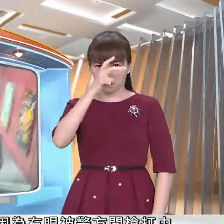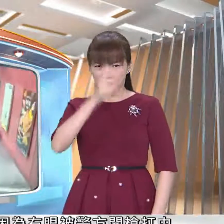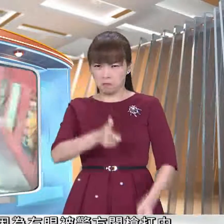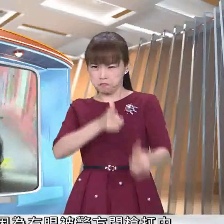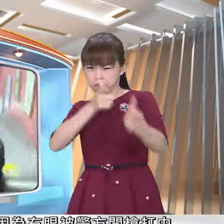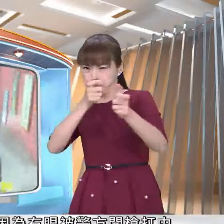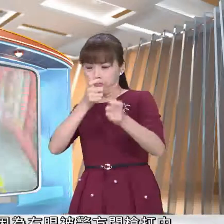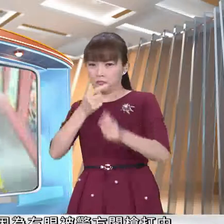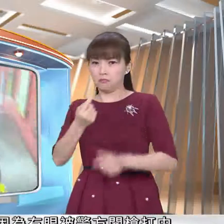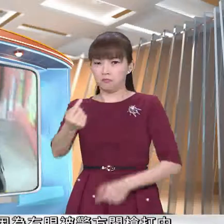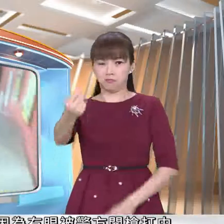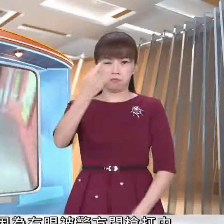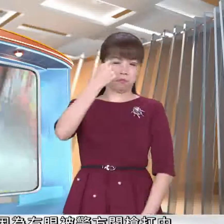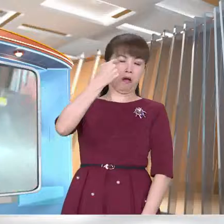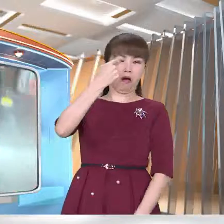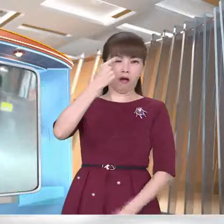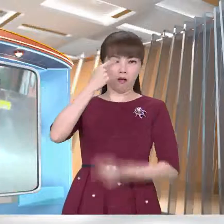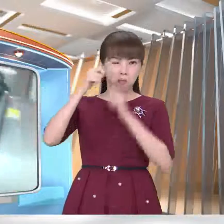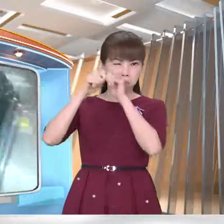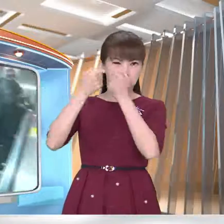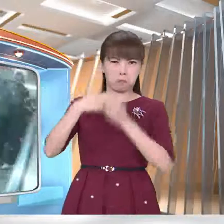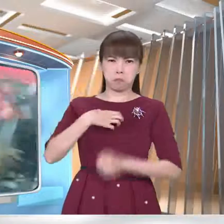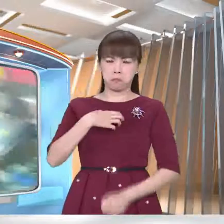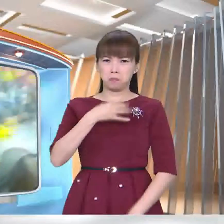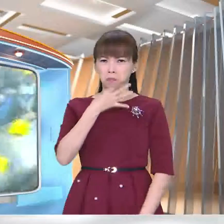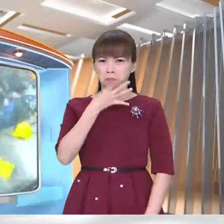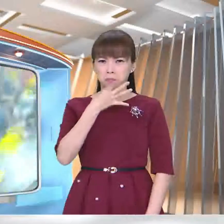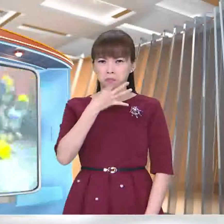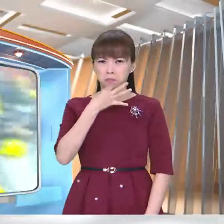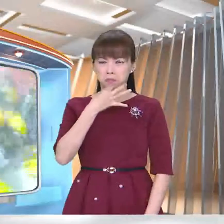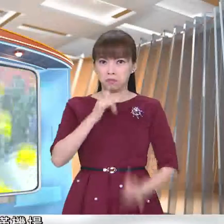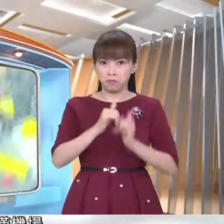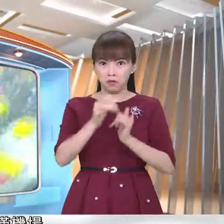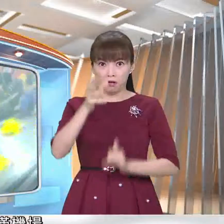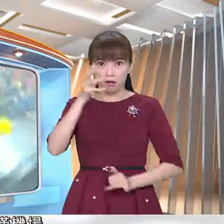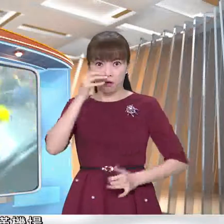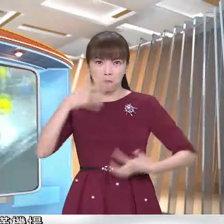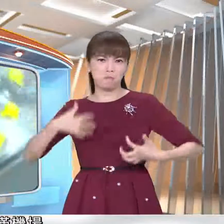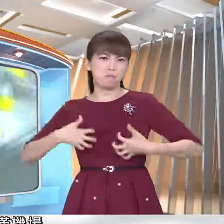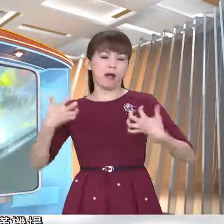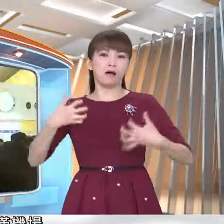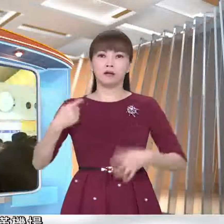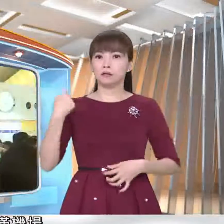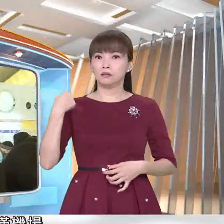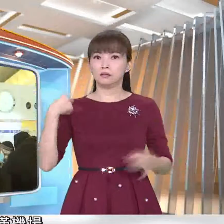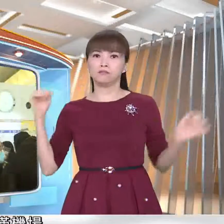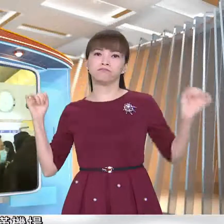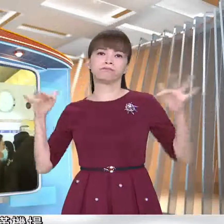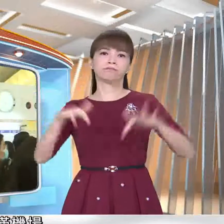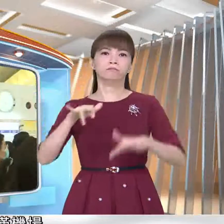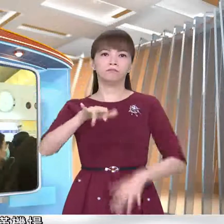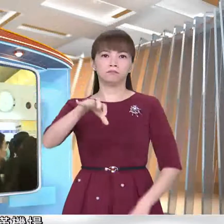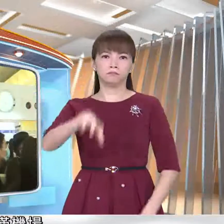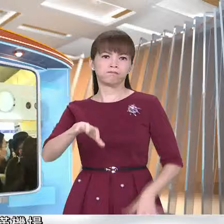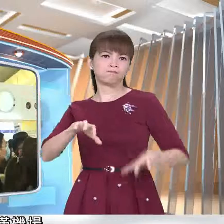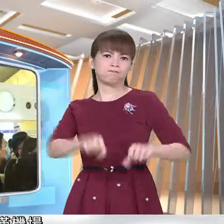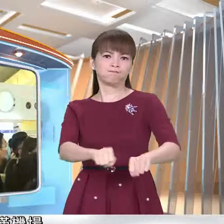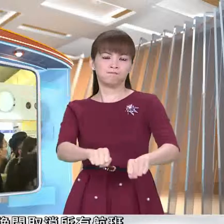开枪打中，可能造成失明。示威者昨天是塞满了机场，迫